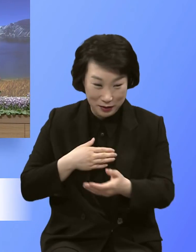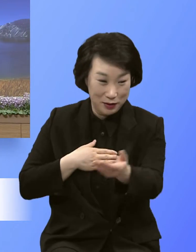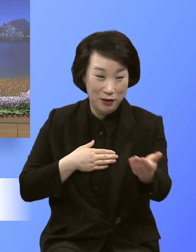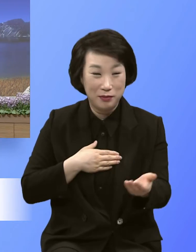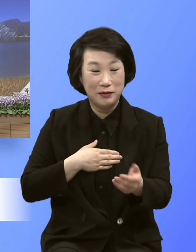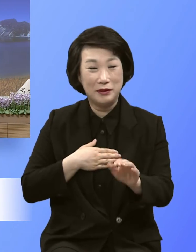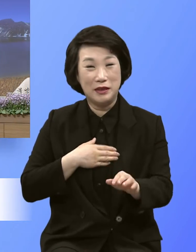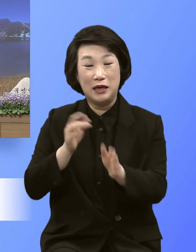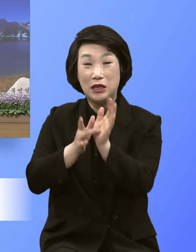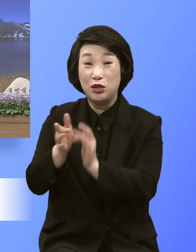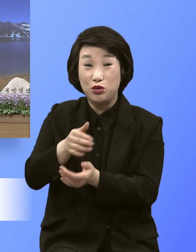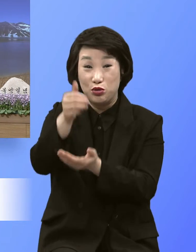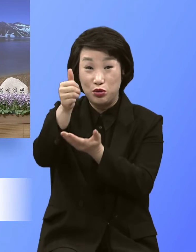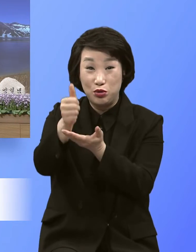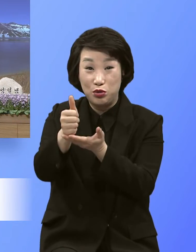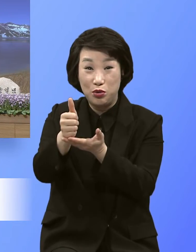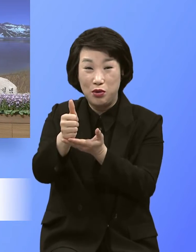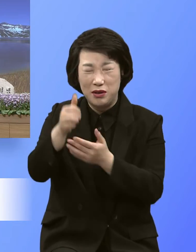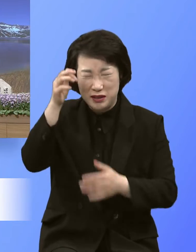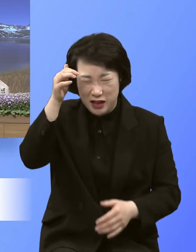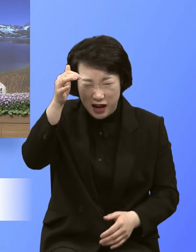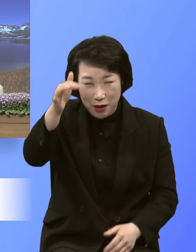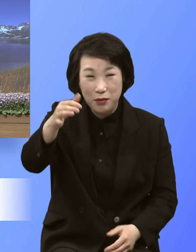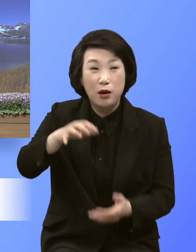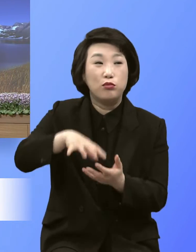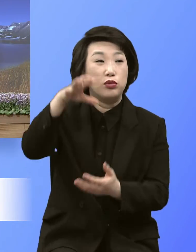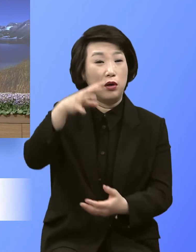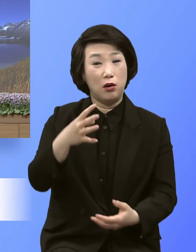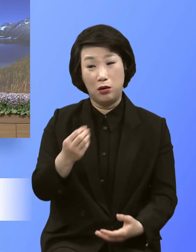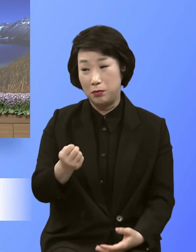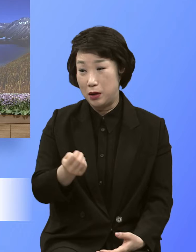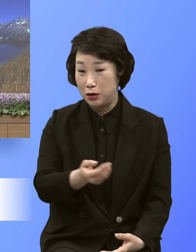얼마나 예수 그리스도를 열망하는가.